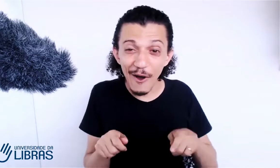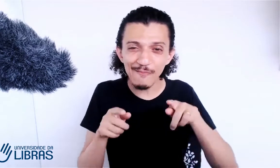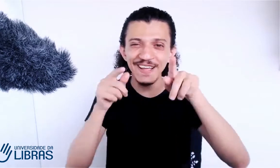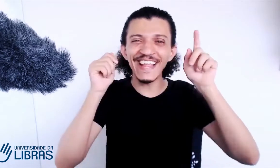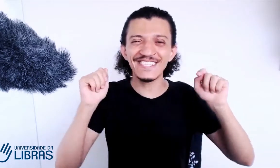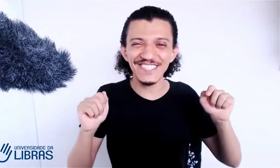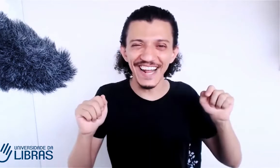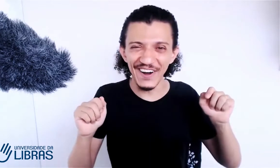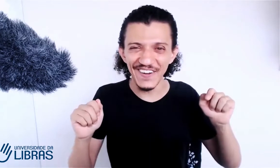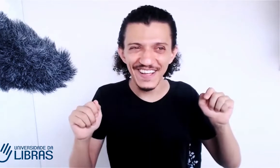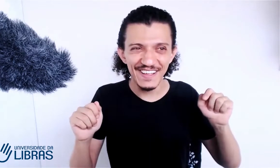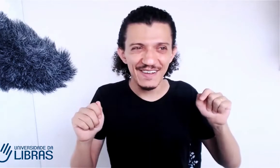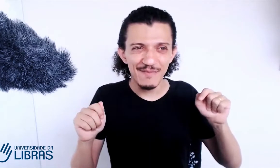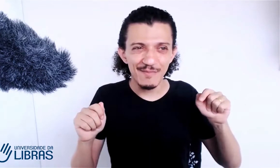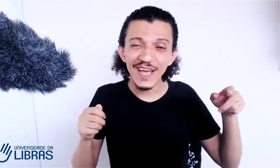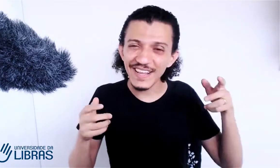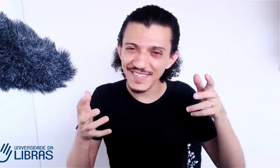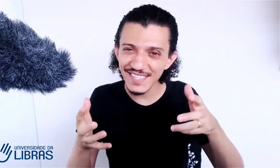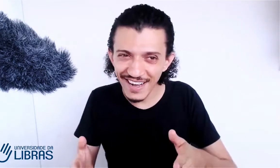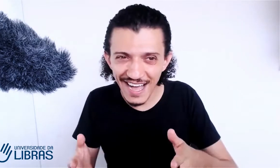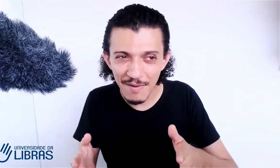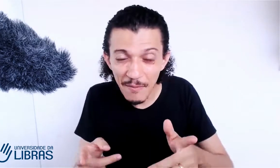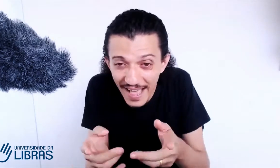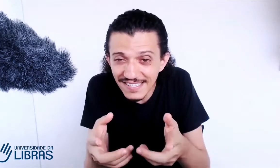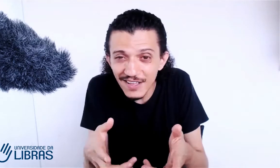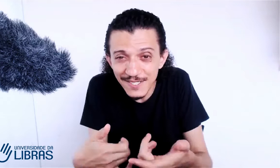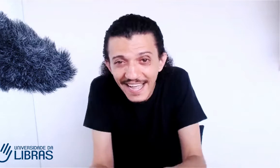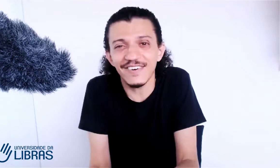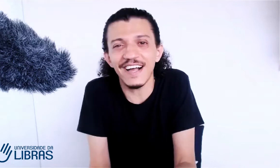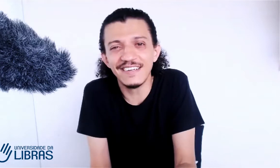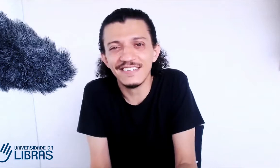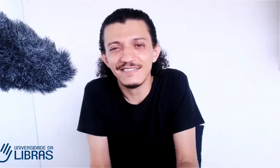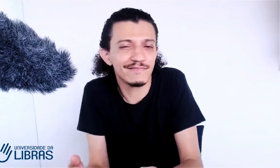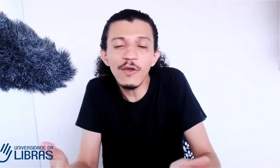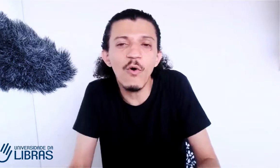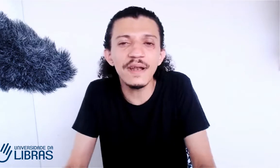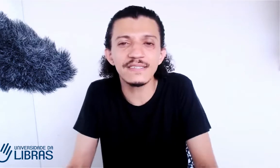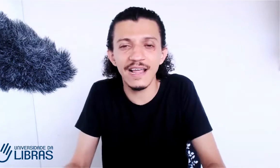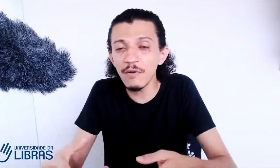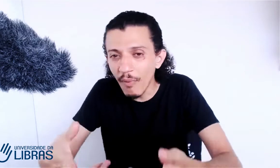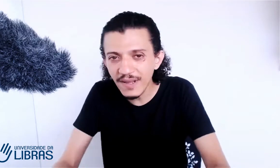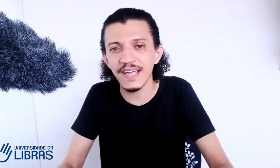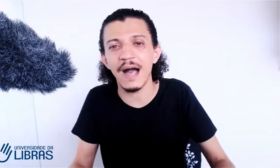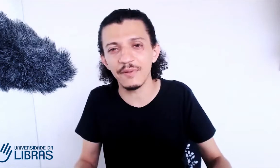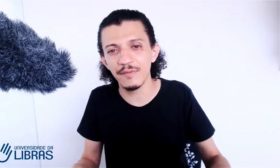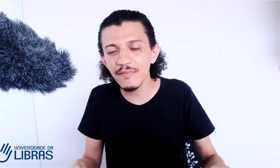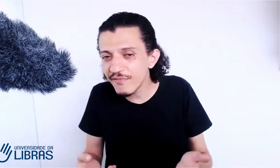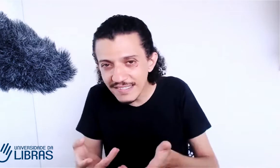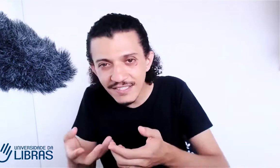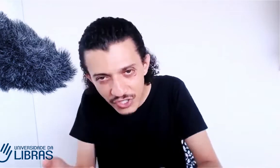opa, entendi o sinal. Porque ele está fazendo devagar. Mas esse sinal já é devagar. Não tem como ele ser. Ele não pode ser rápido. Não faz sentido